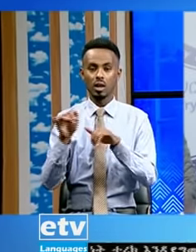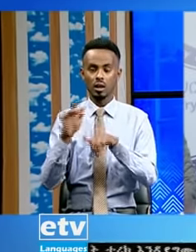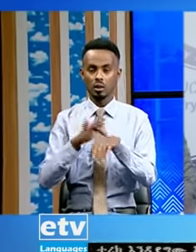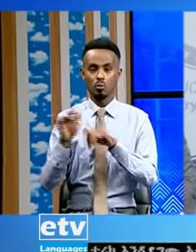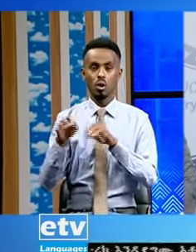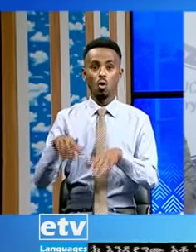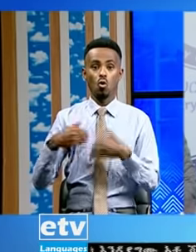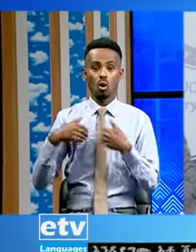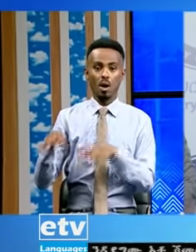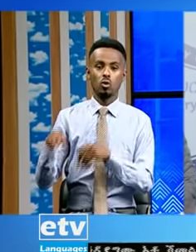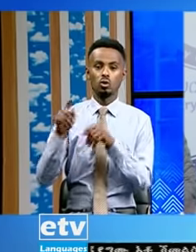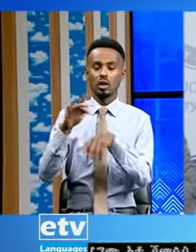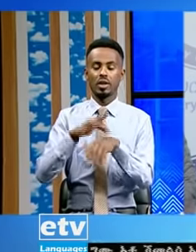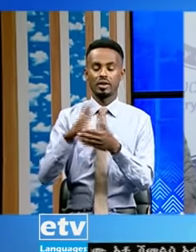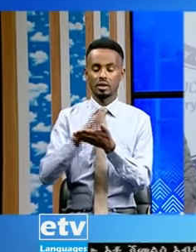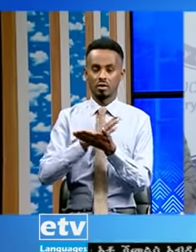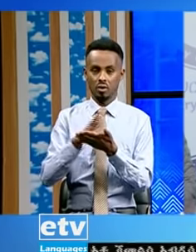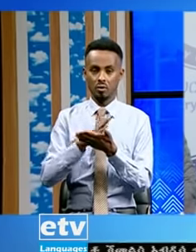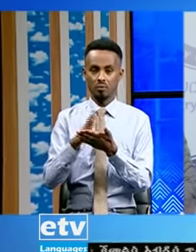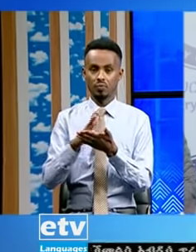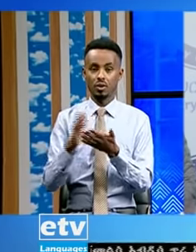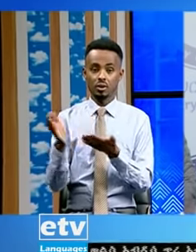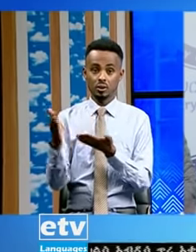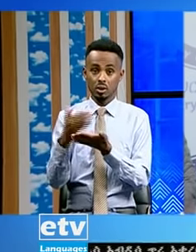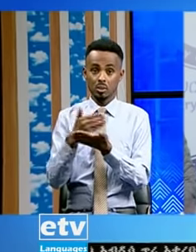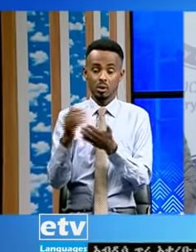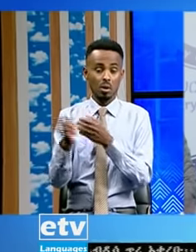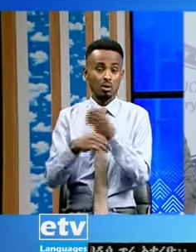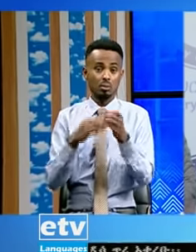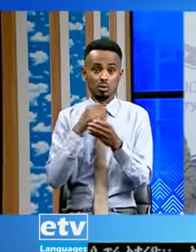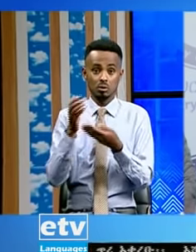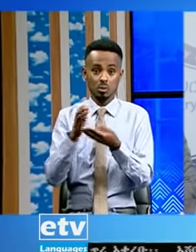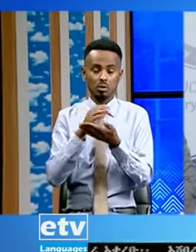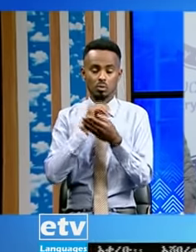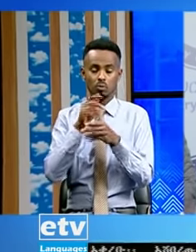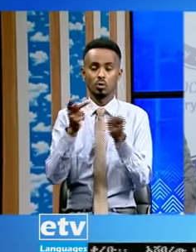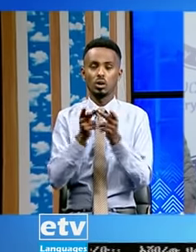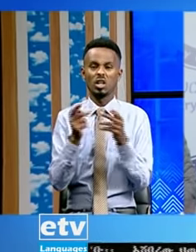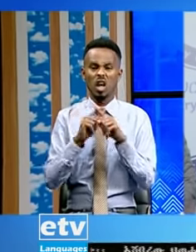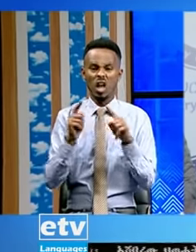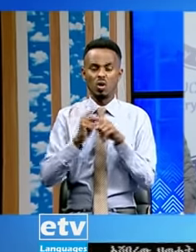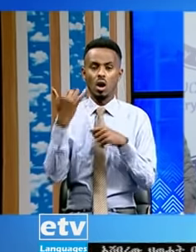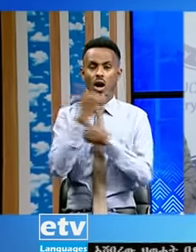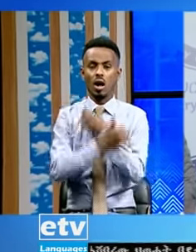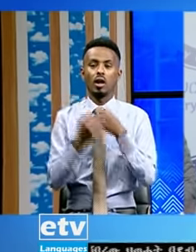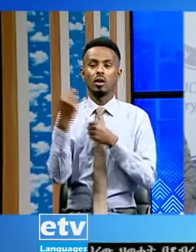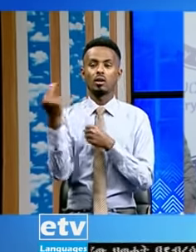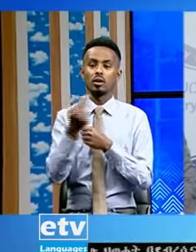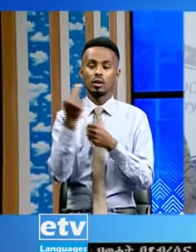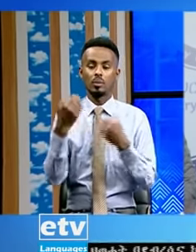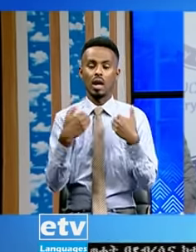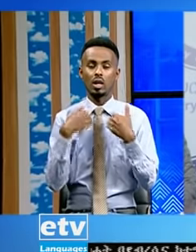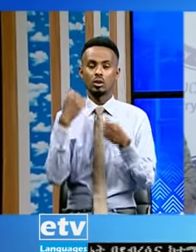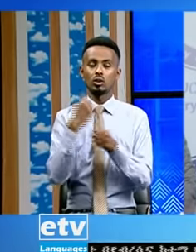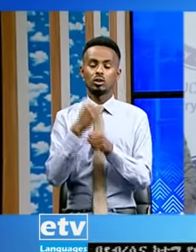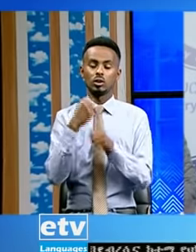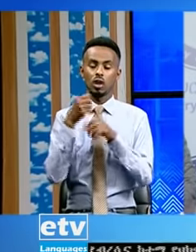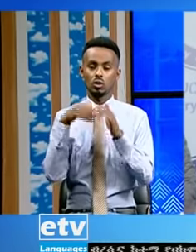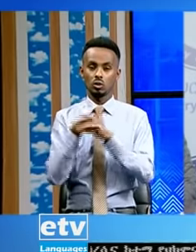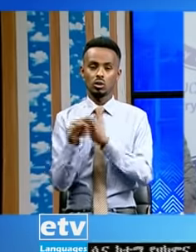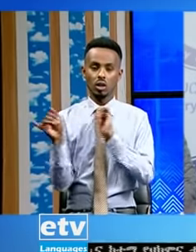ቦታዎች አሉ። ተማሪዎች በዛ ላይ ይሳተፋሉ። ሰብል የማይሰበሰብባቸው ቦታዎች አሉ። የተለያየ አገራዊ ጥቅም ያላቸው ስራዎች